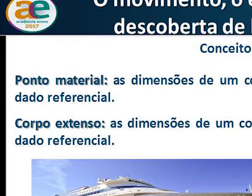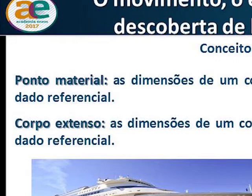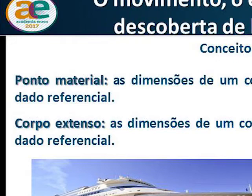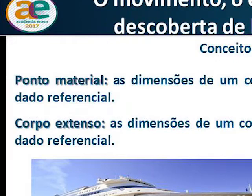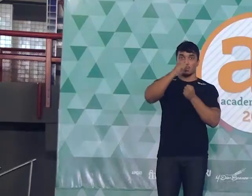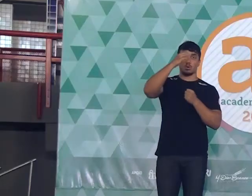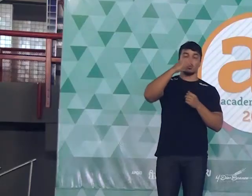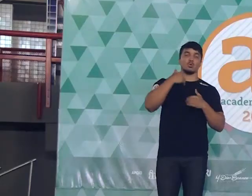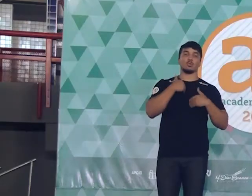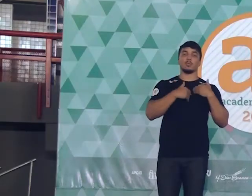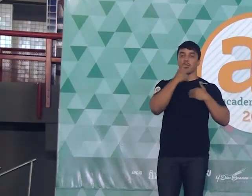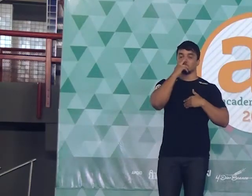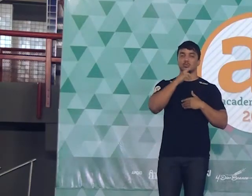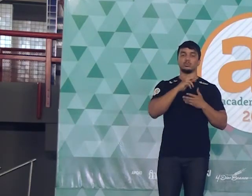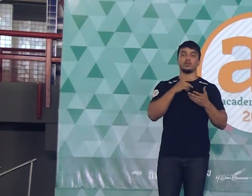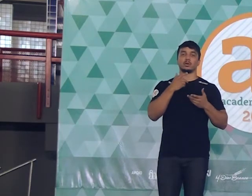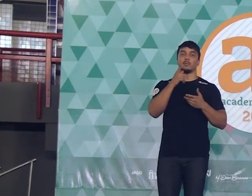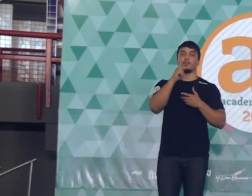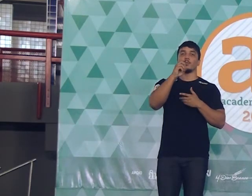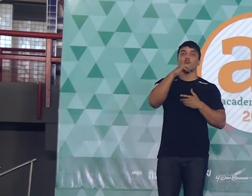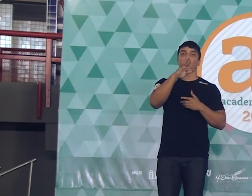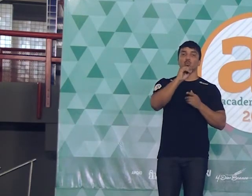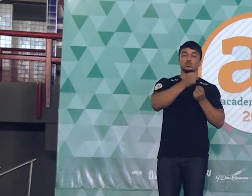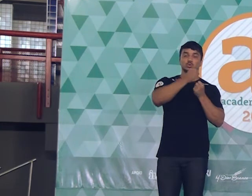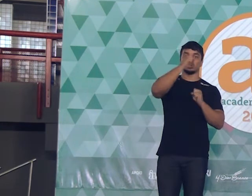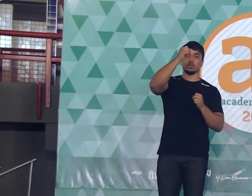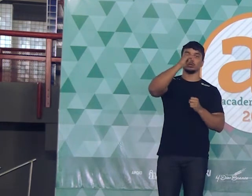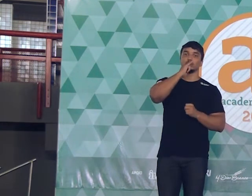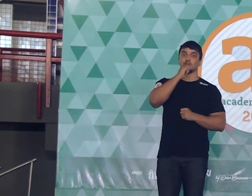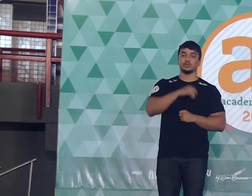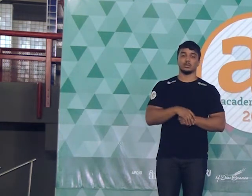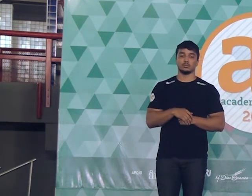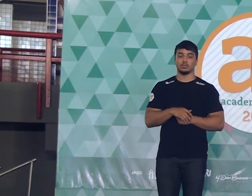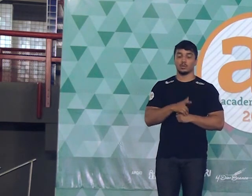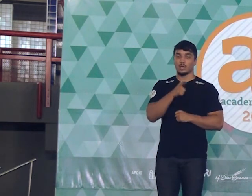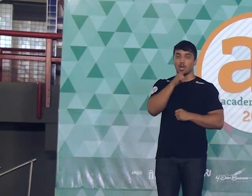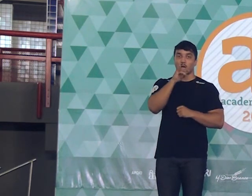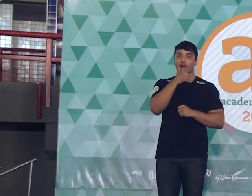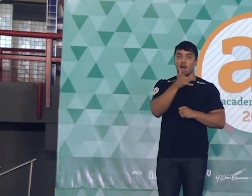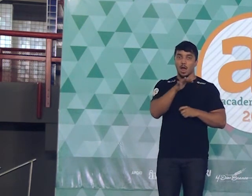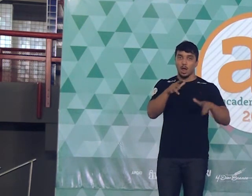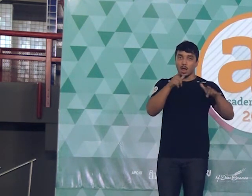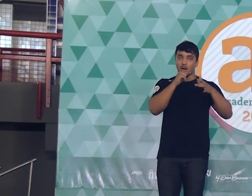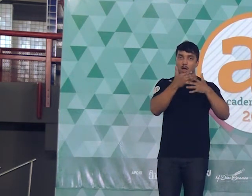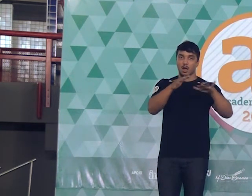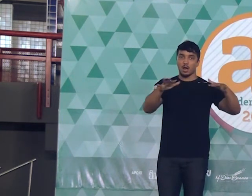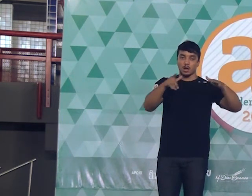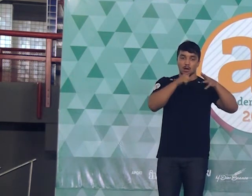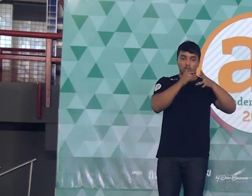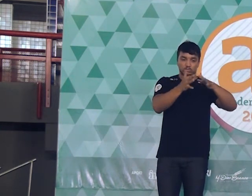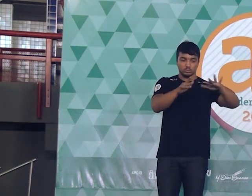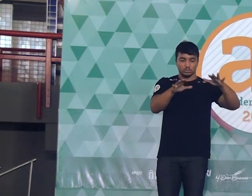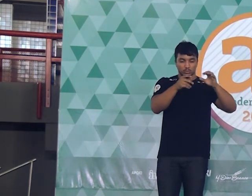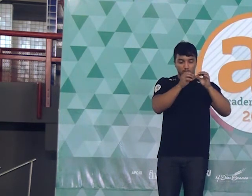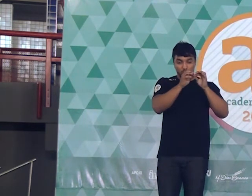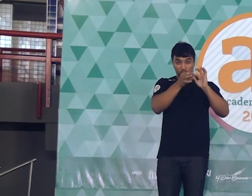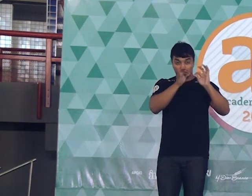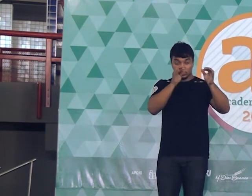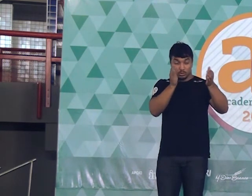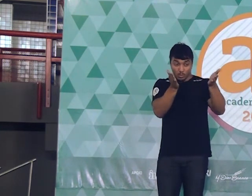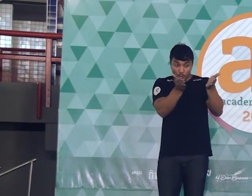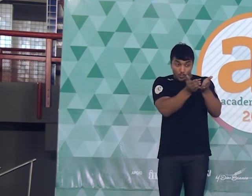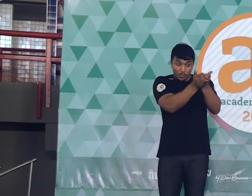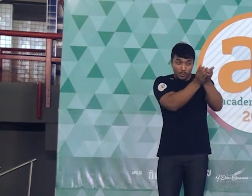extenso. Agora pense esse mesmo navio em meio a todo o oceano. O tamanho do navio